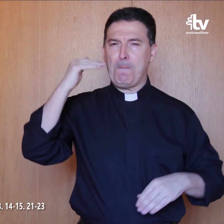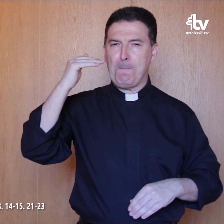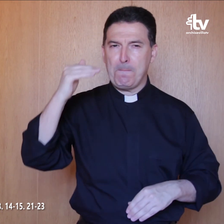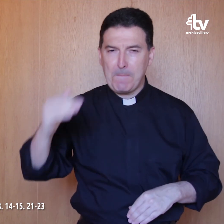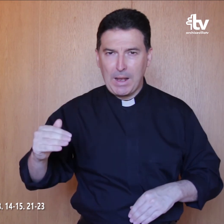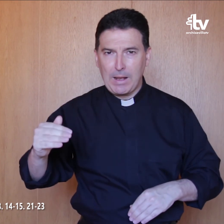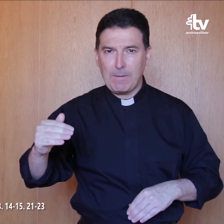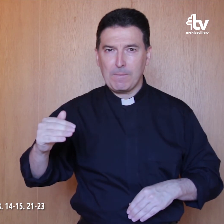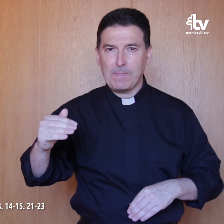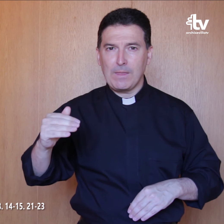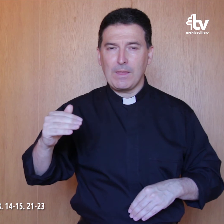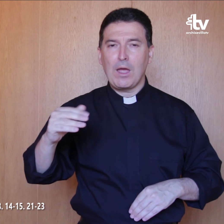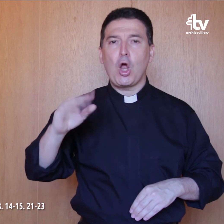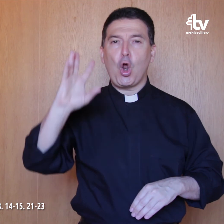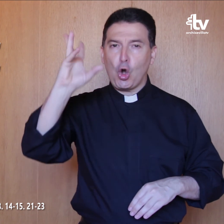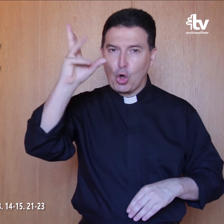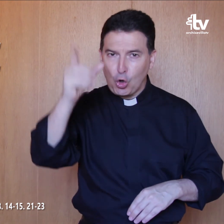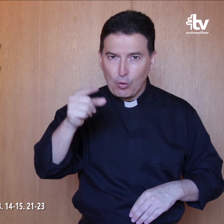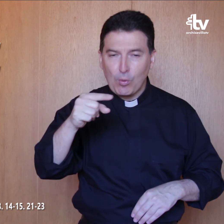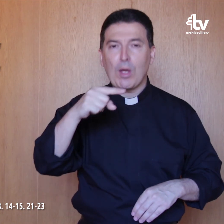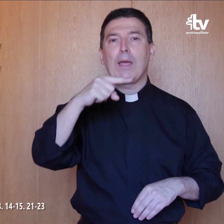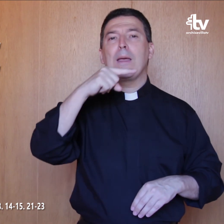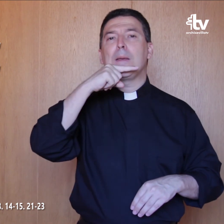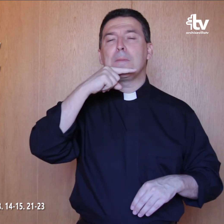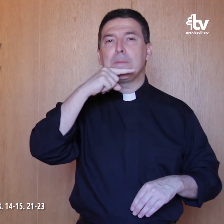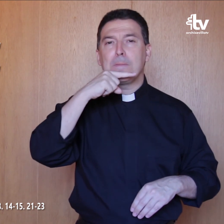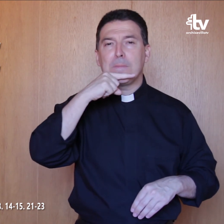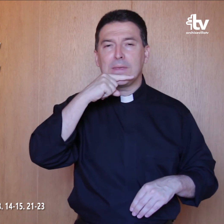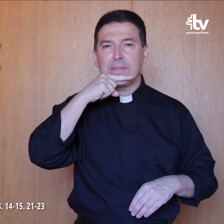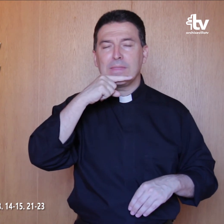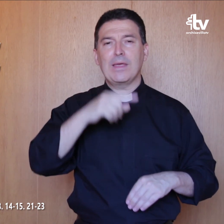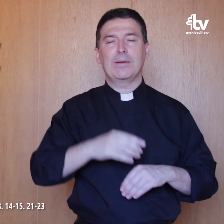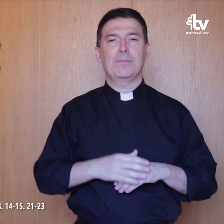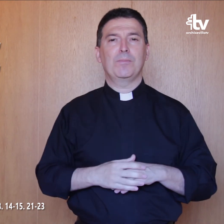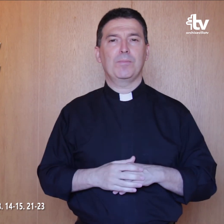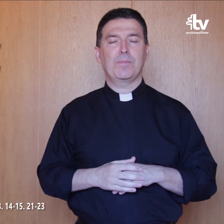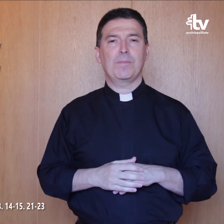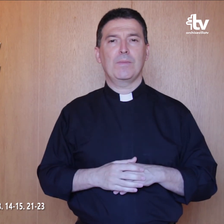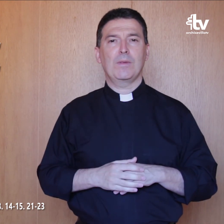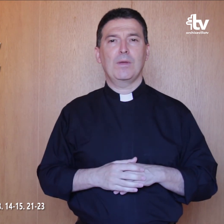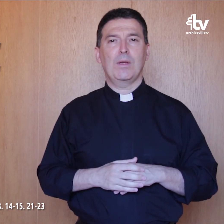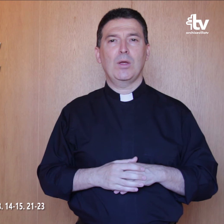malicias, fraudes, desenfreno, envidia, difamación,